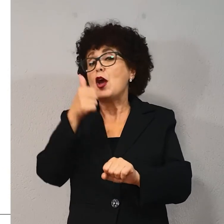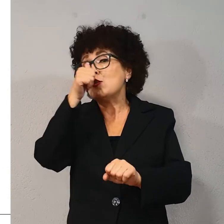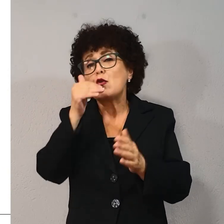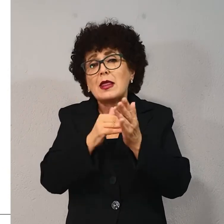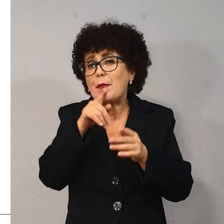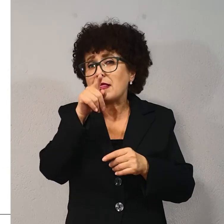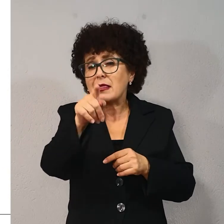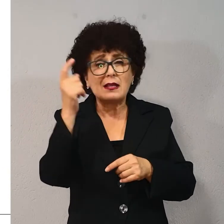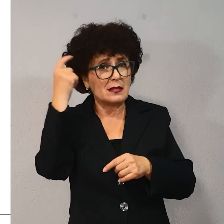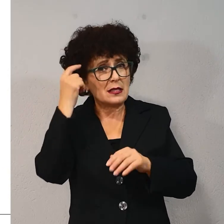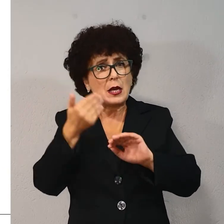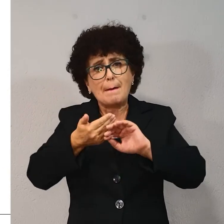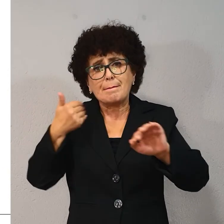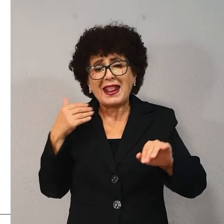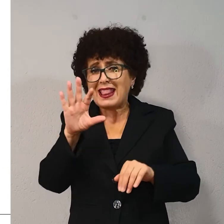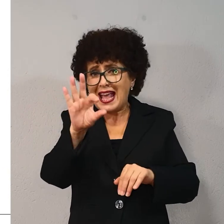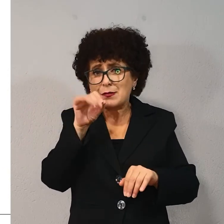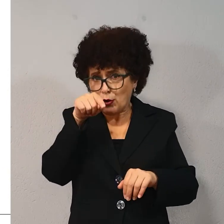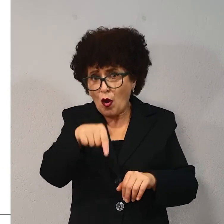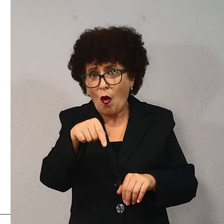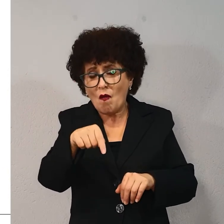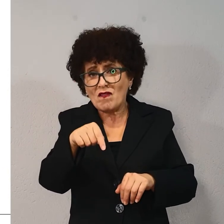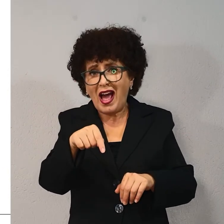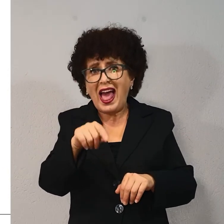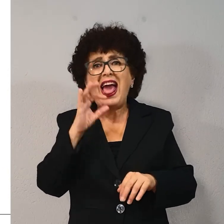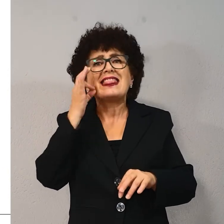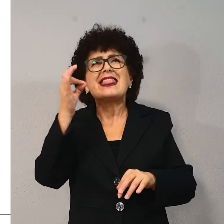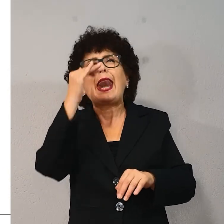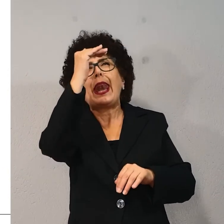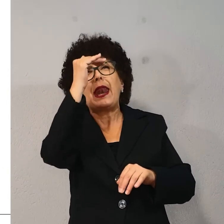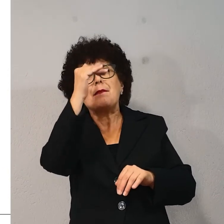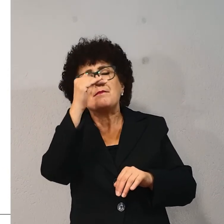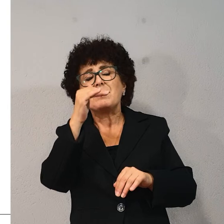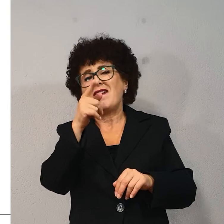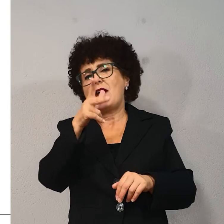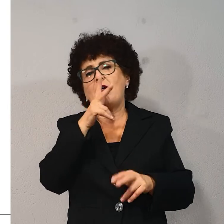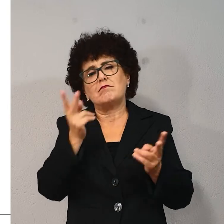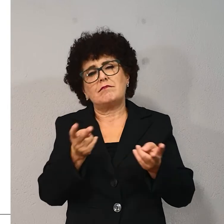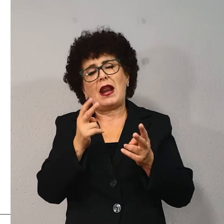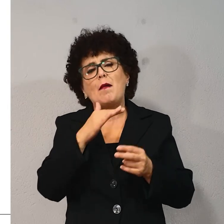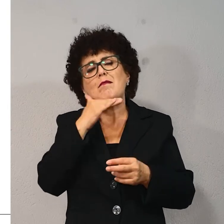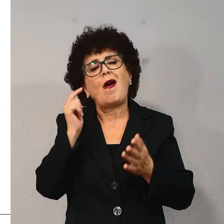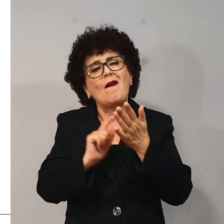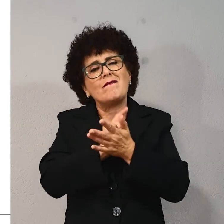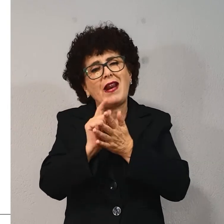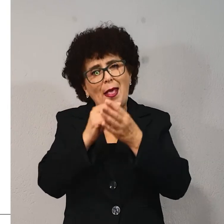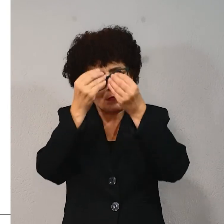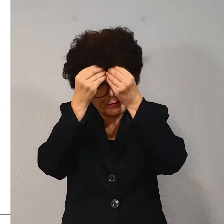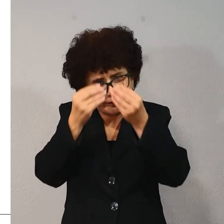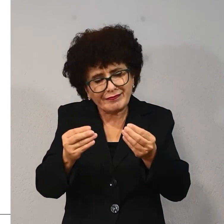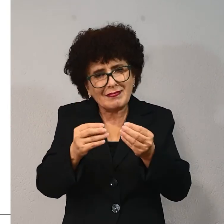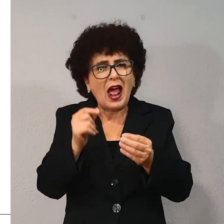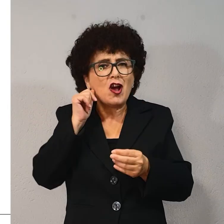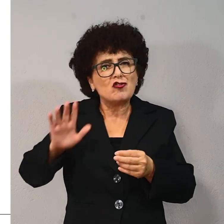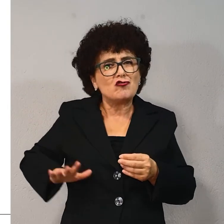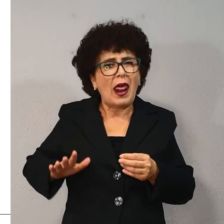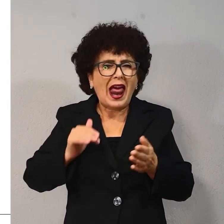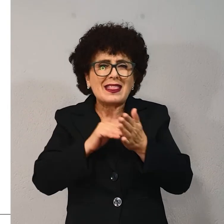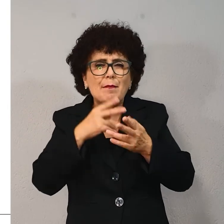Што треба да знаеш пред да го одбереш овој метод? Бара многу време и посветеност од